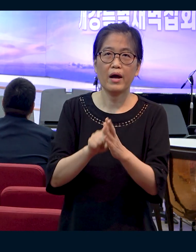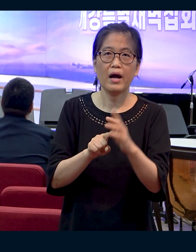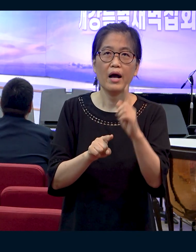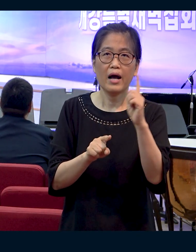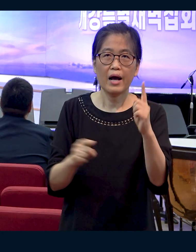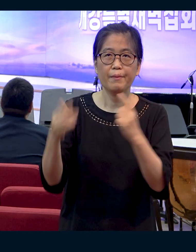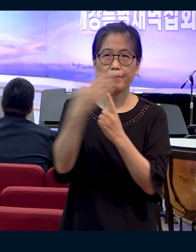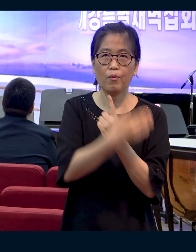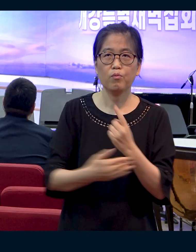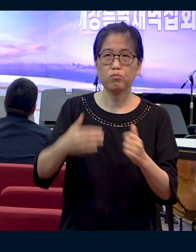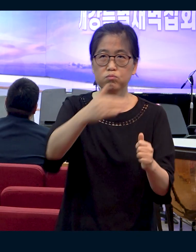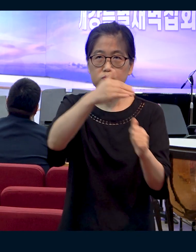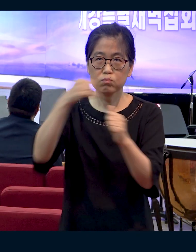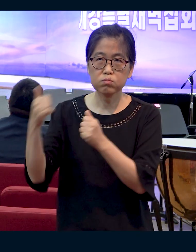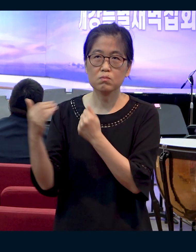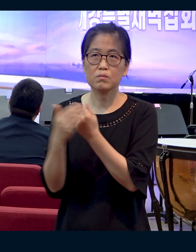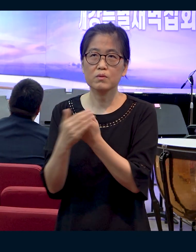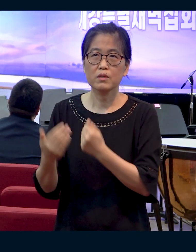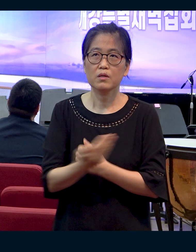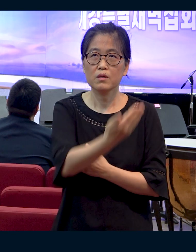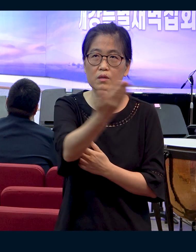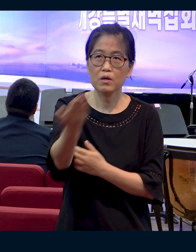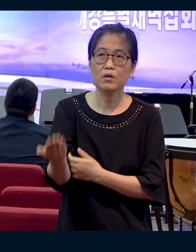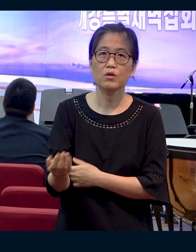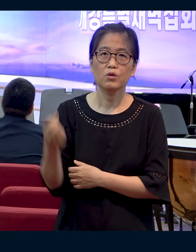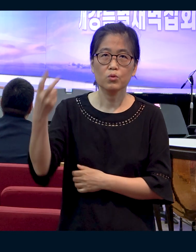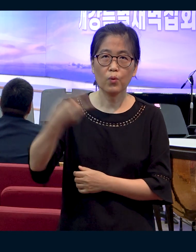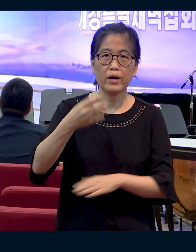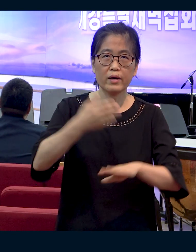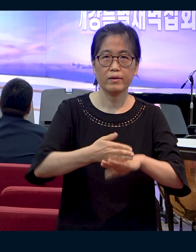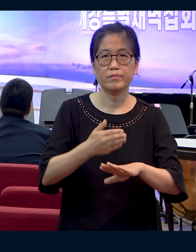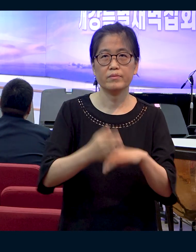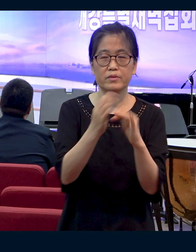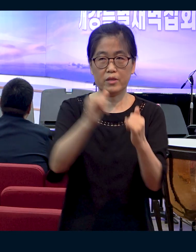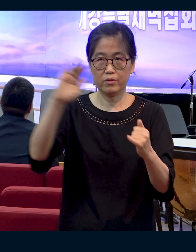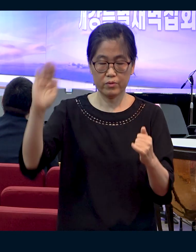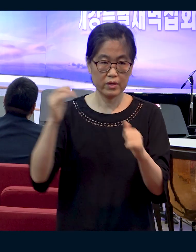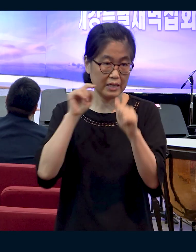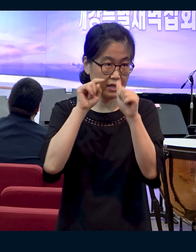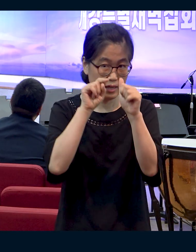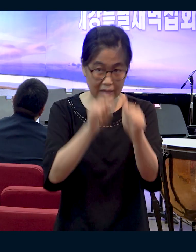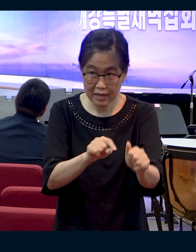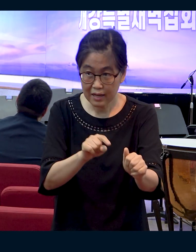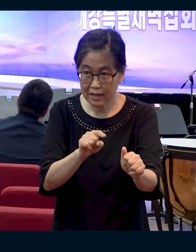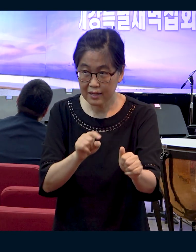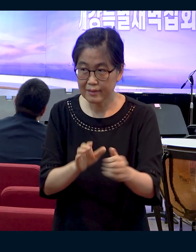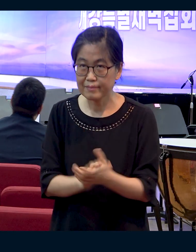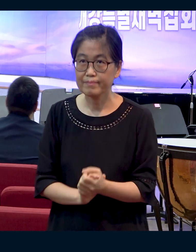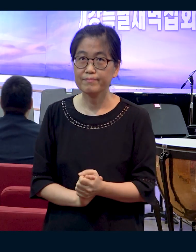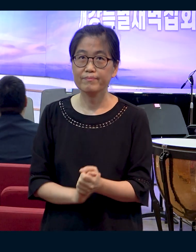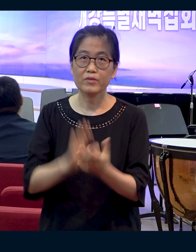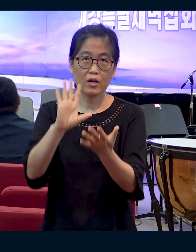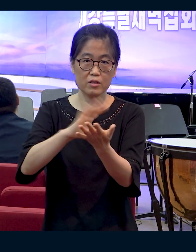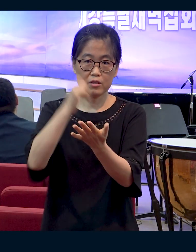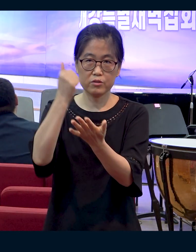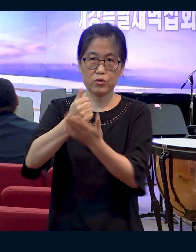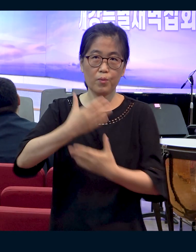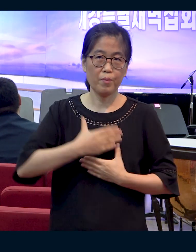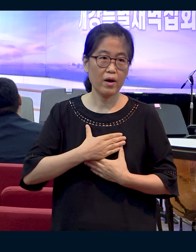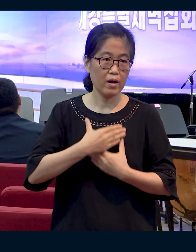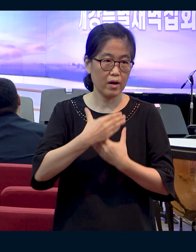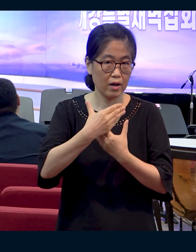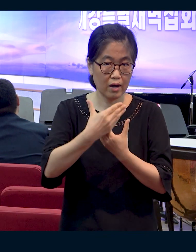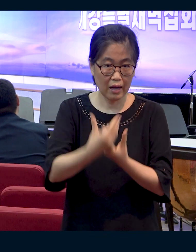평강을 위하여 한 몸으로 부르심을 받았나니 너희는 또한 감사하는 자가 되라. 자, 여기서